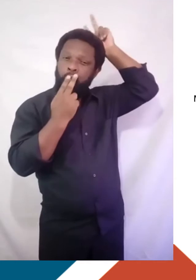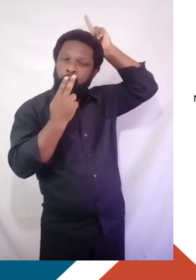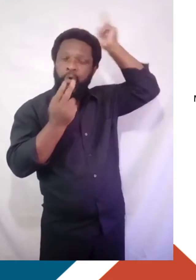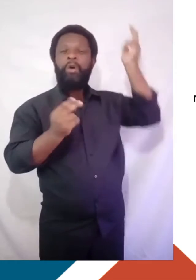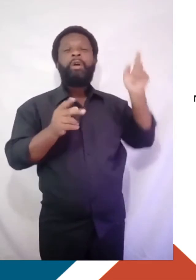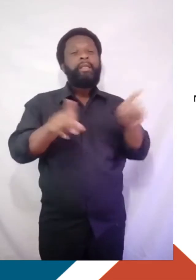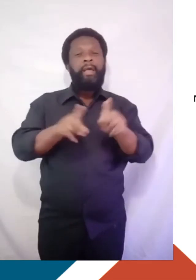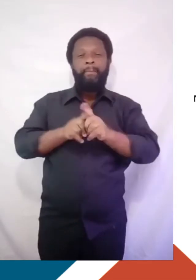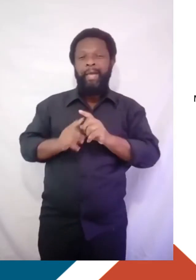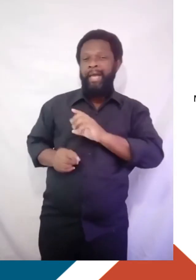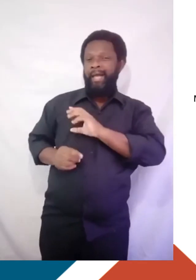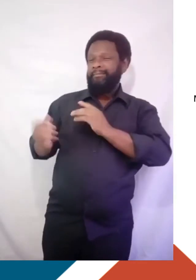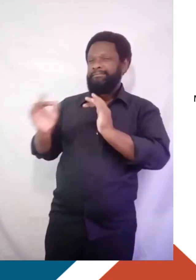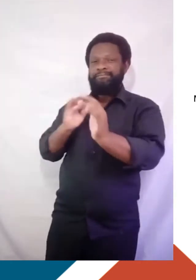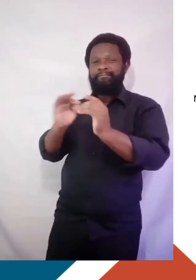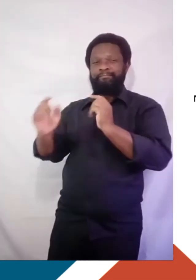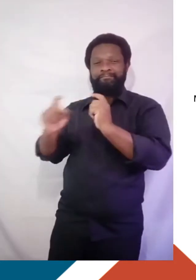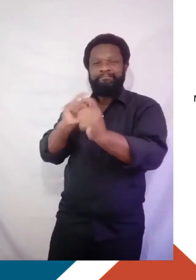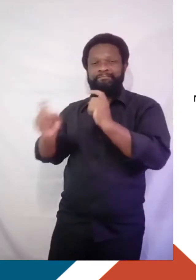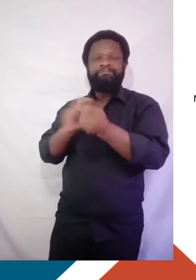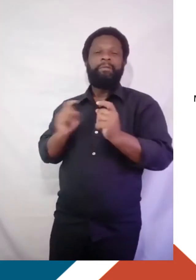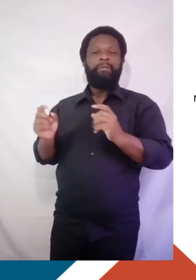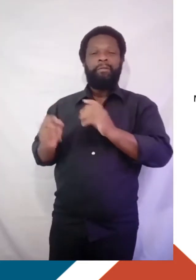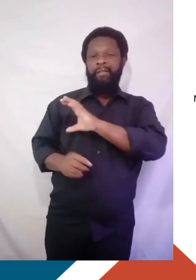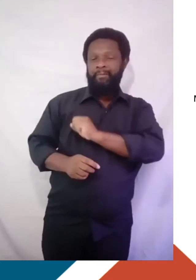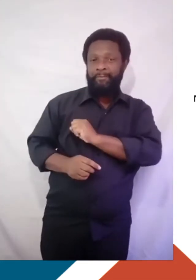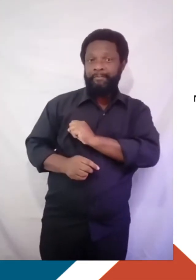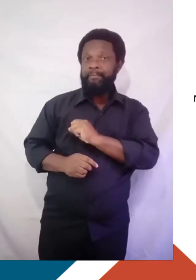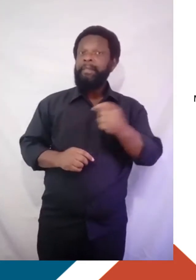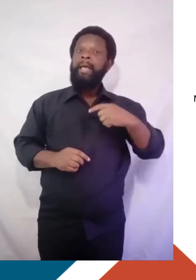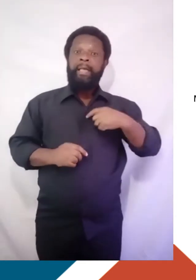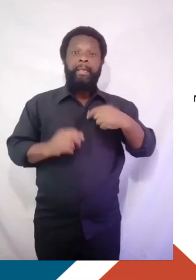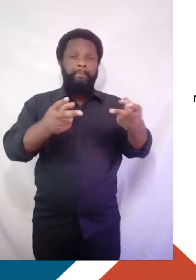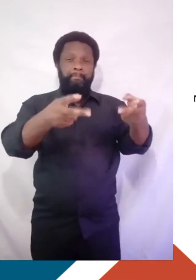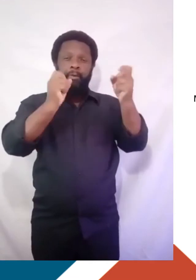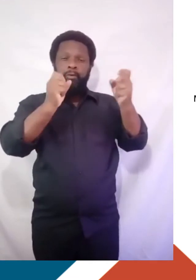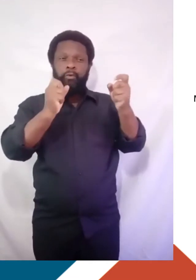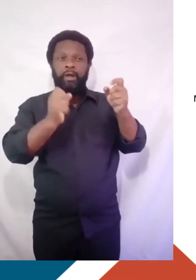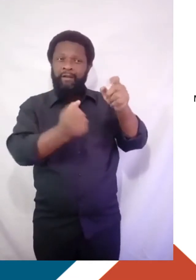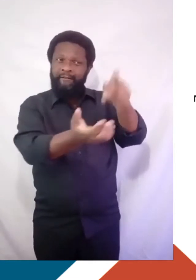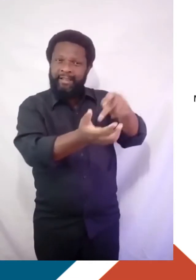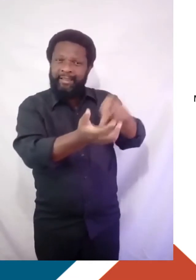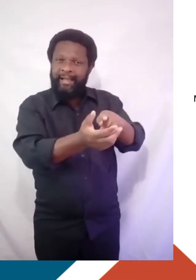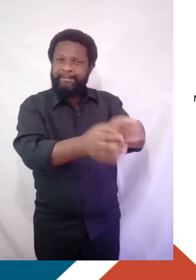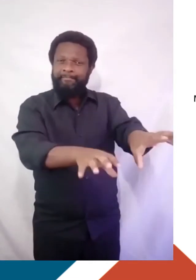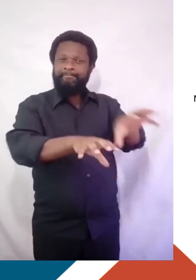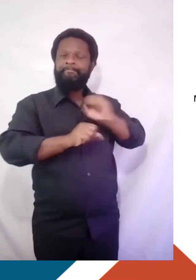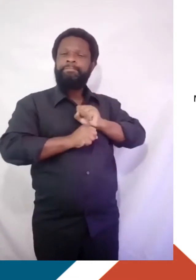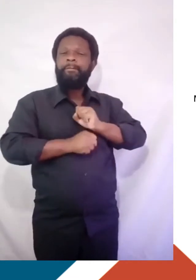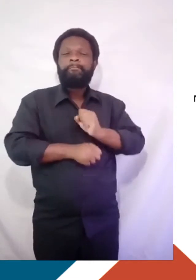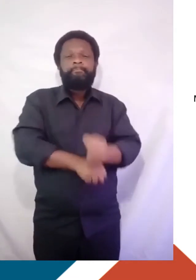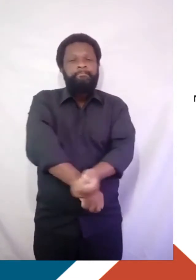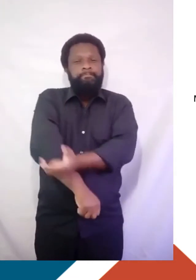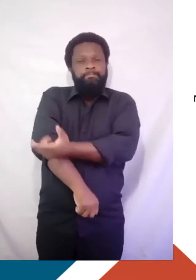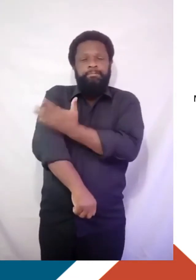as relações amorosas. O sentimentalismo impregna a captação da realidade com as emoções